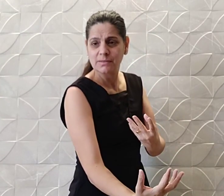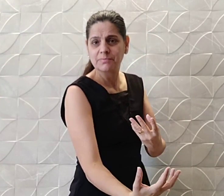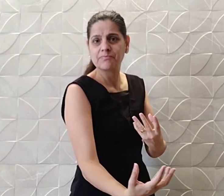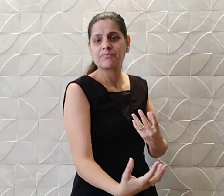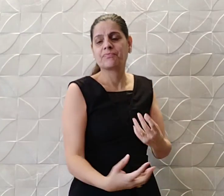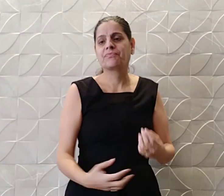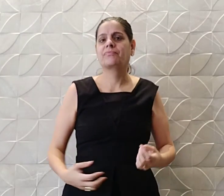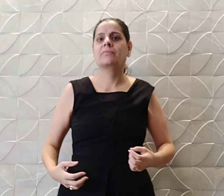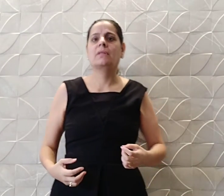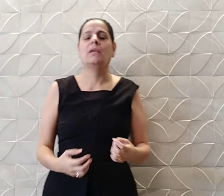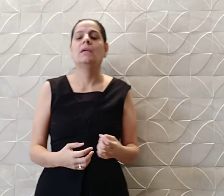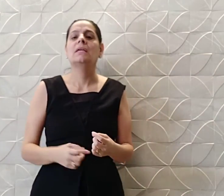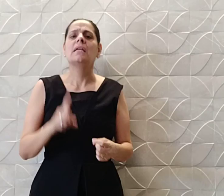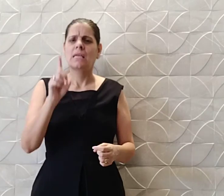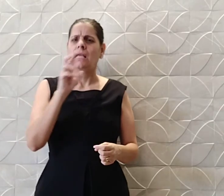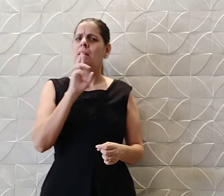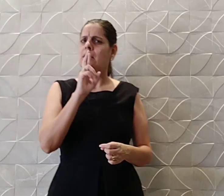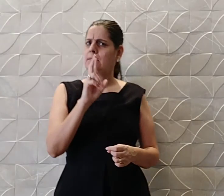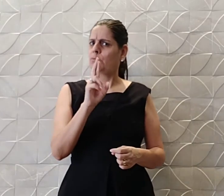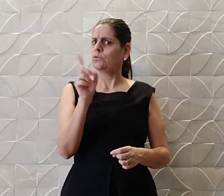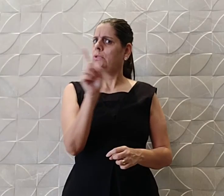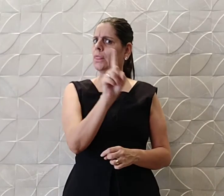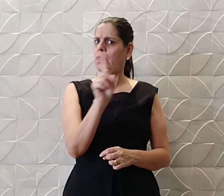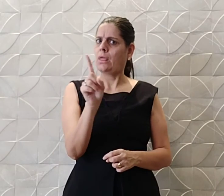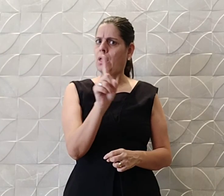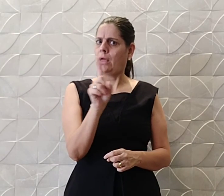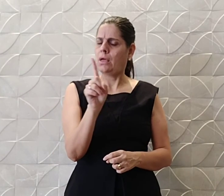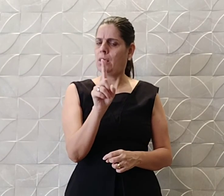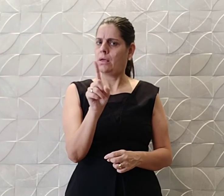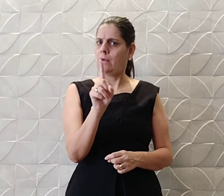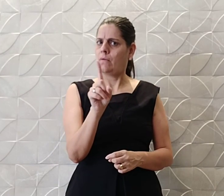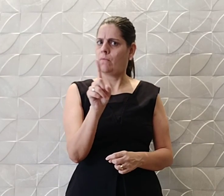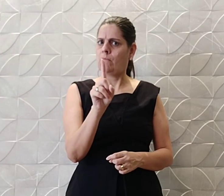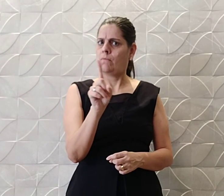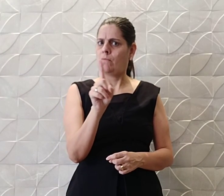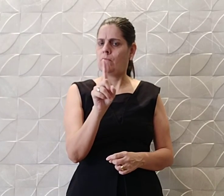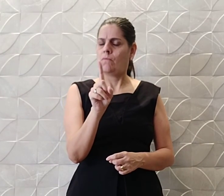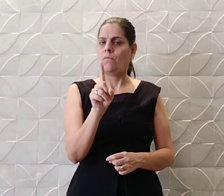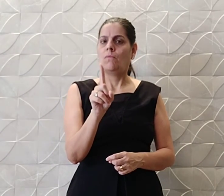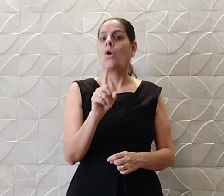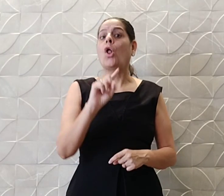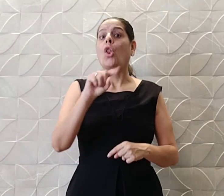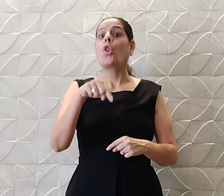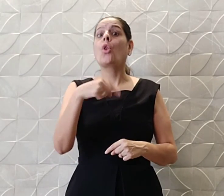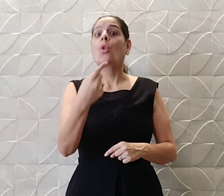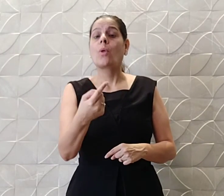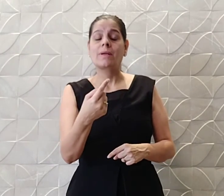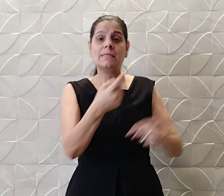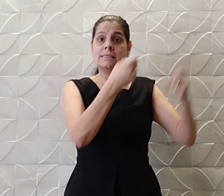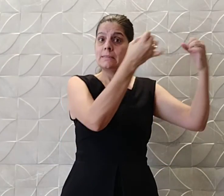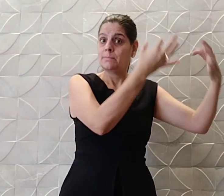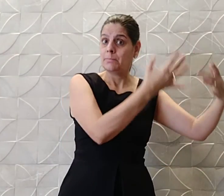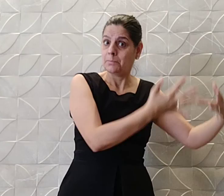E ele responde, de modo nenhum, uma resposta bem enfática, logo depois de ter explicado desde o verso